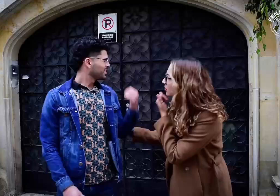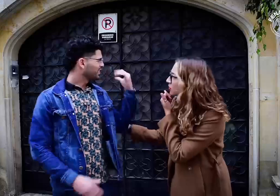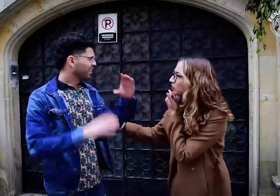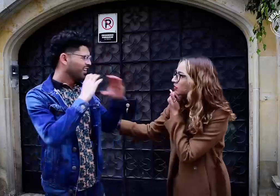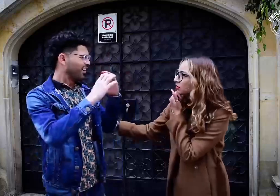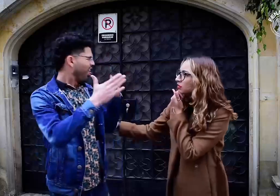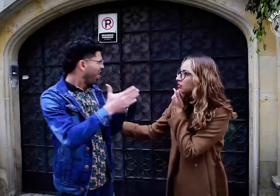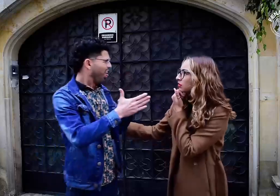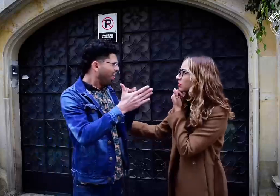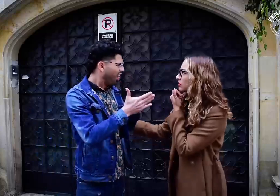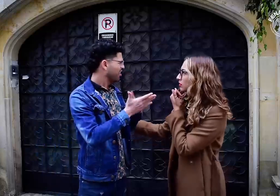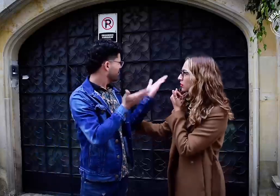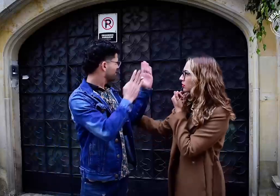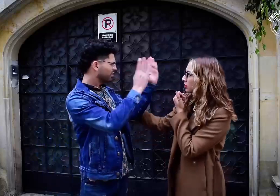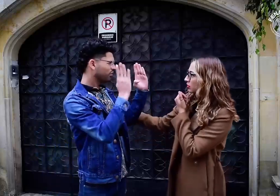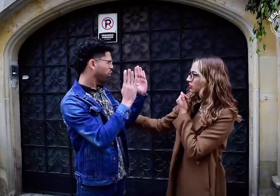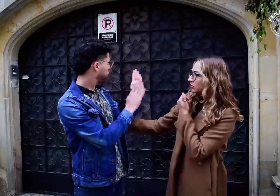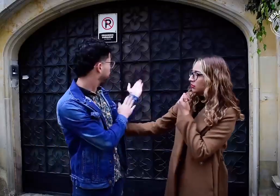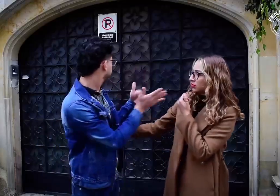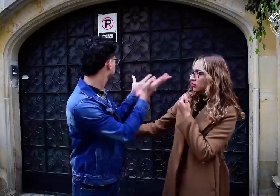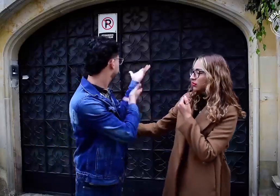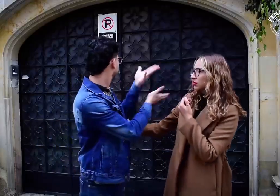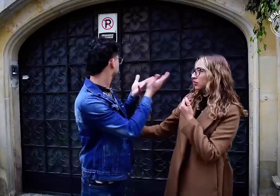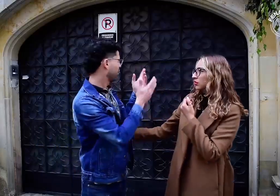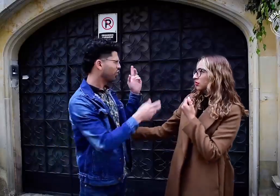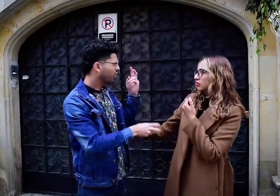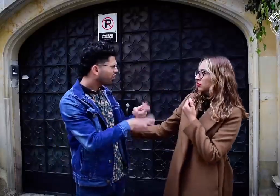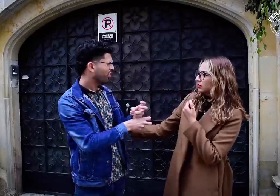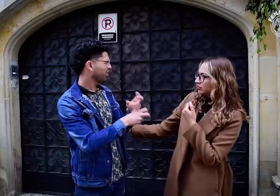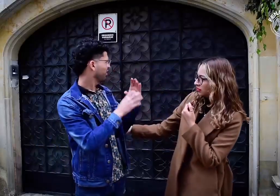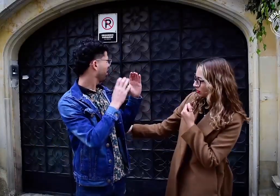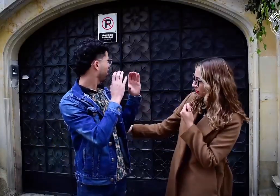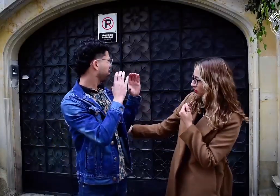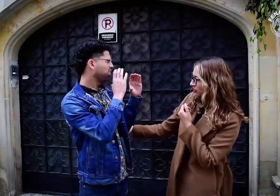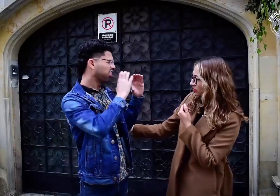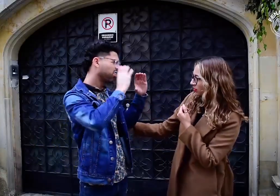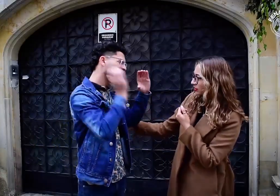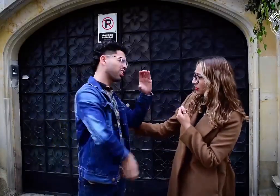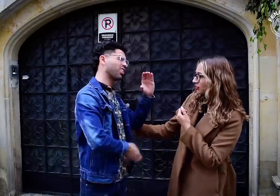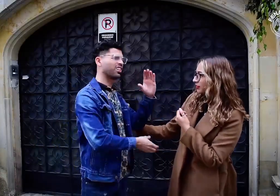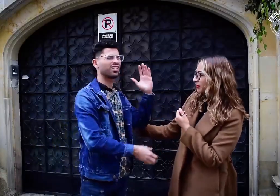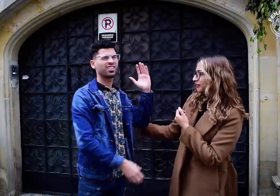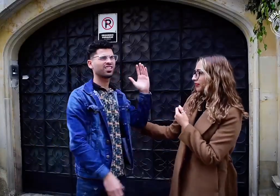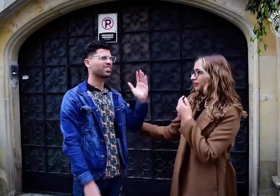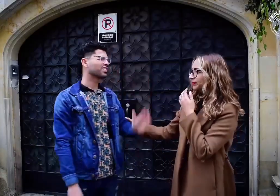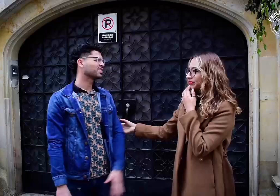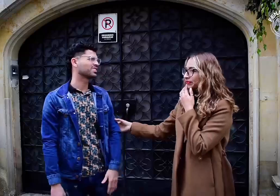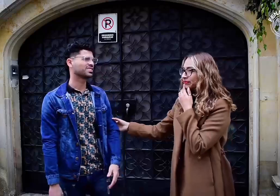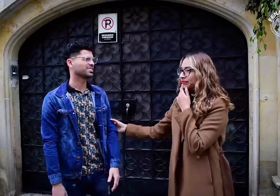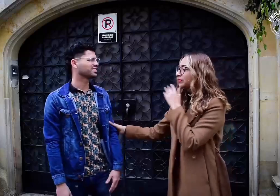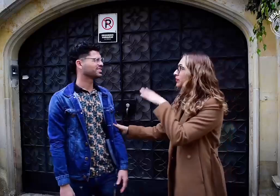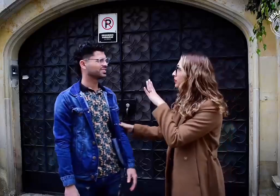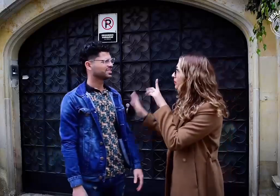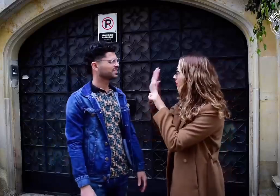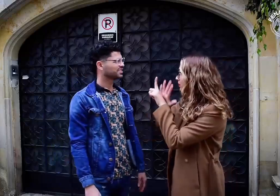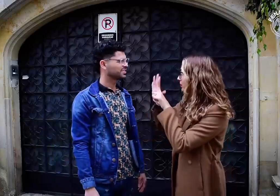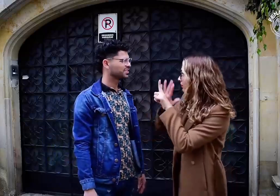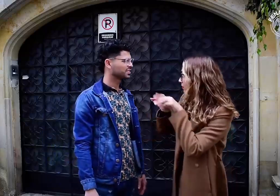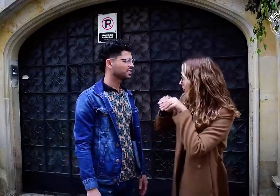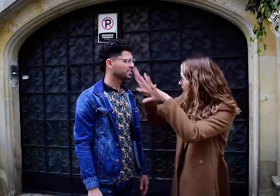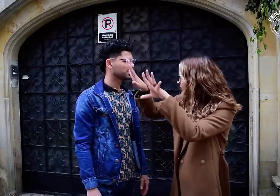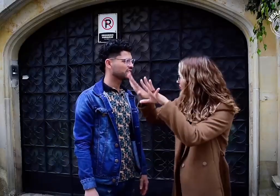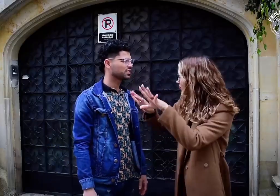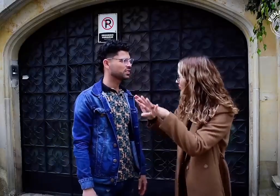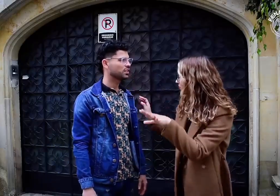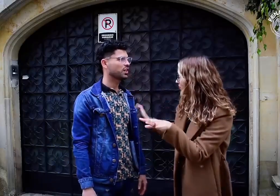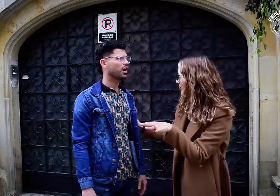Allí adentro hay barreras de comunicación, no me atendieron bien. Qué difícil es la comunicación ahí, ¡osh! ¿Y si publicamos